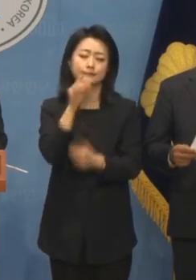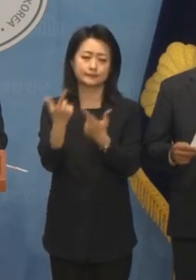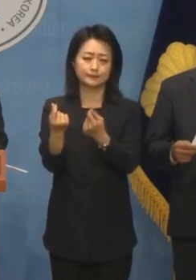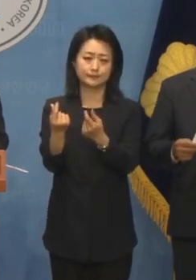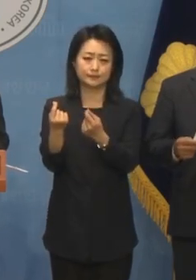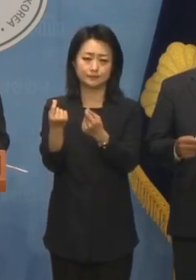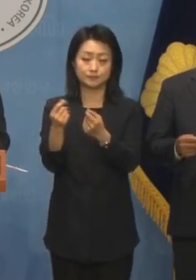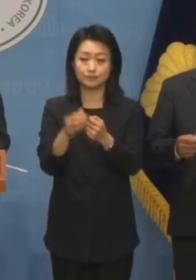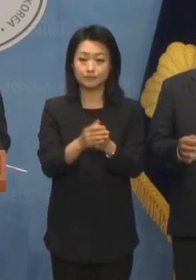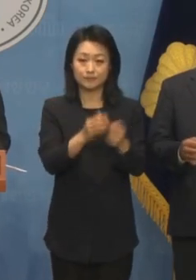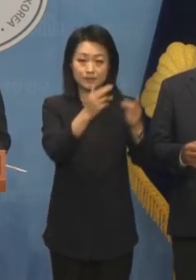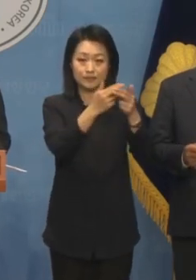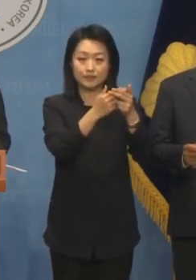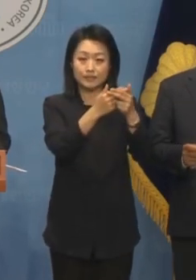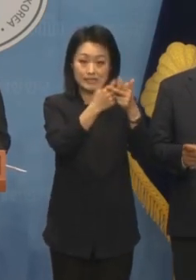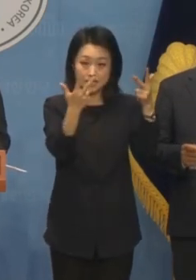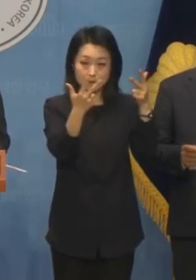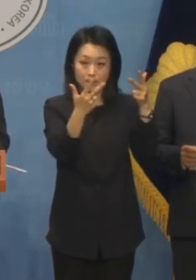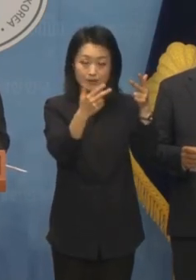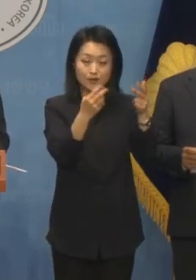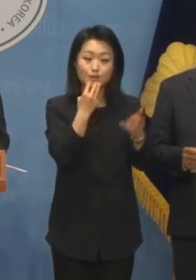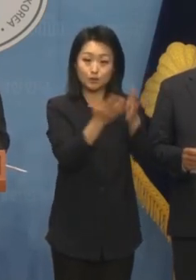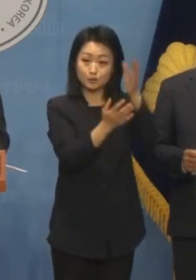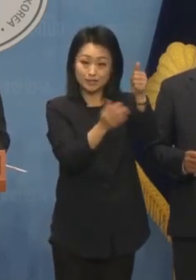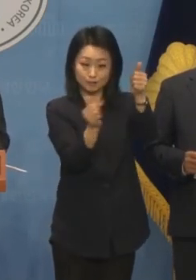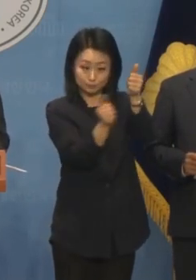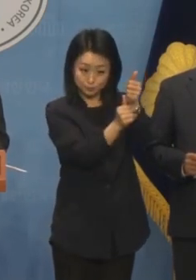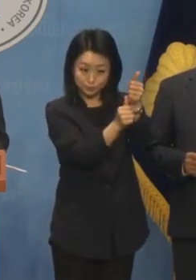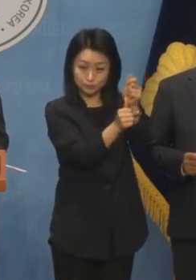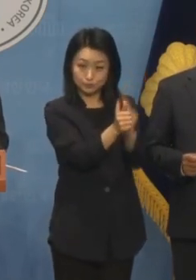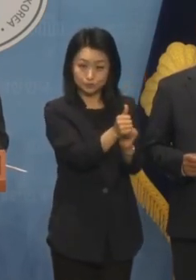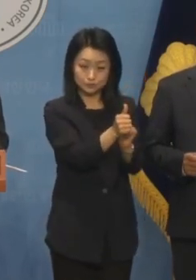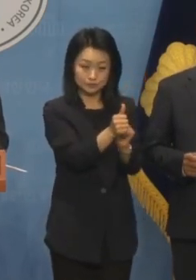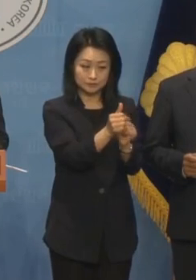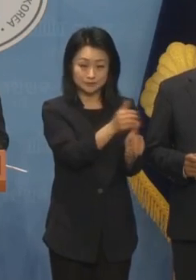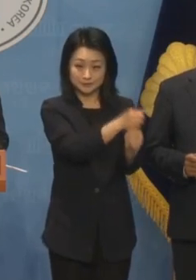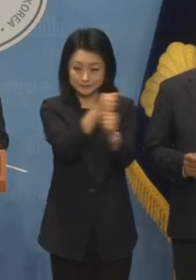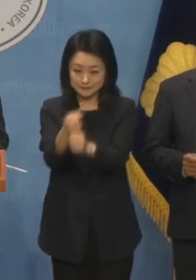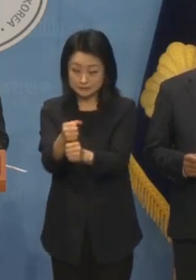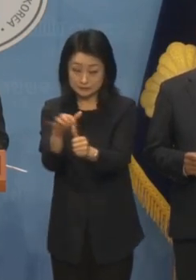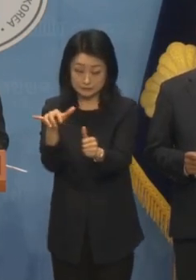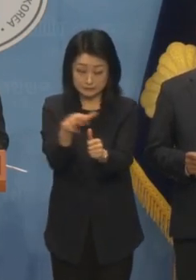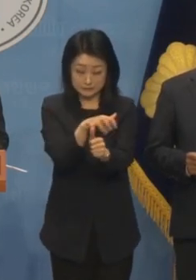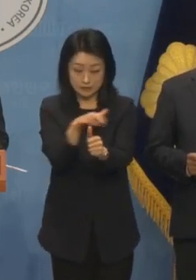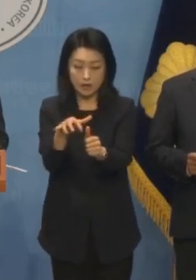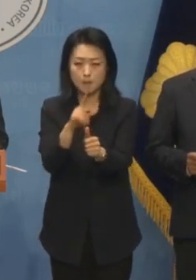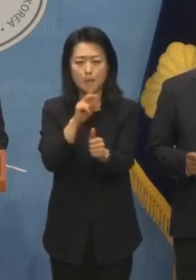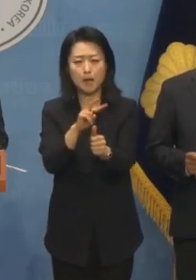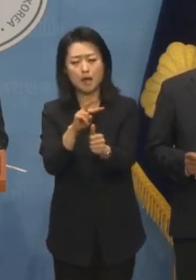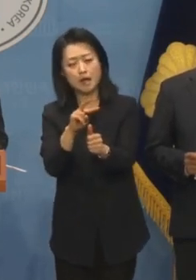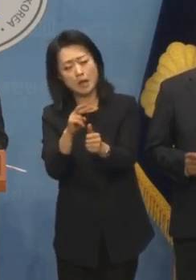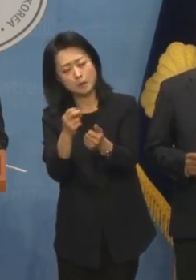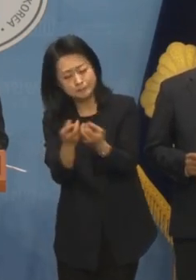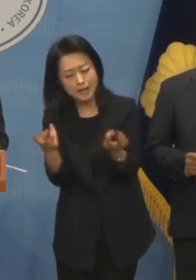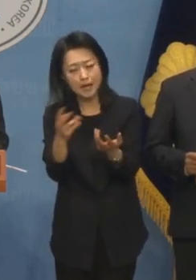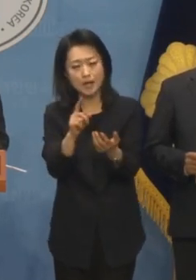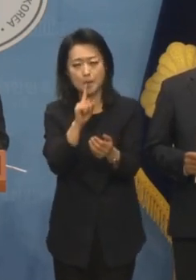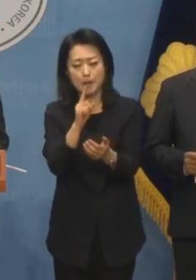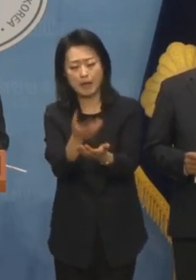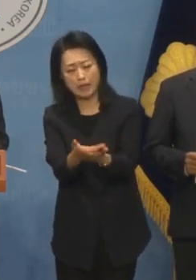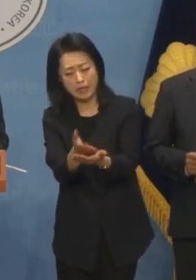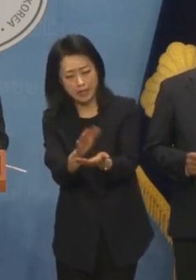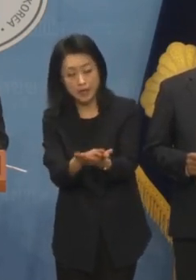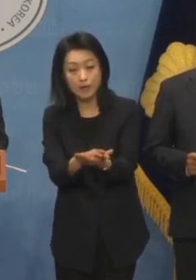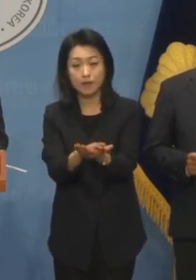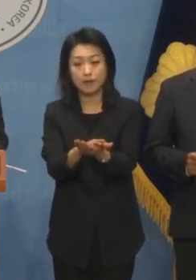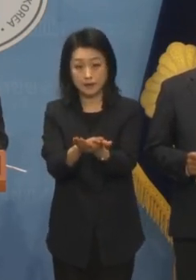이화영 전 부지사의 진술도 불법적인 회유와 압박이 의심되는 기간을 거치며 바뀌었습니다. 검찰이 국정원